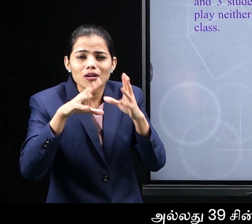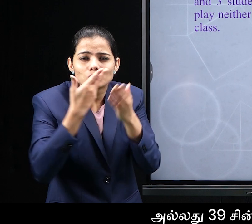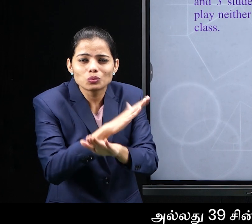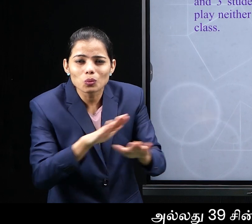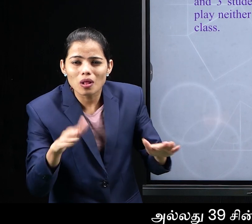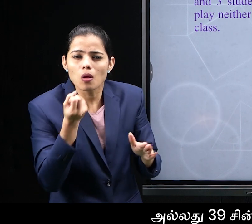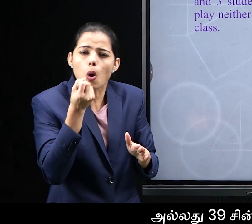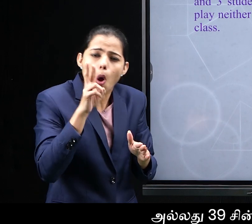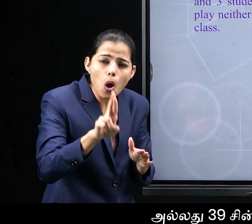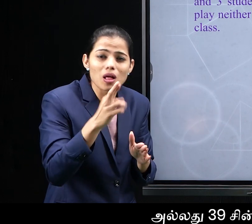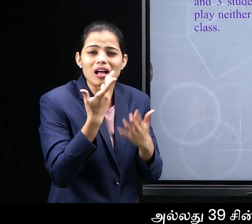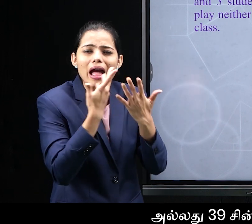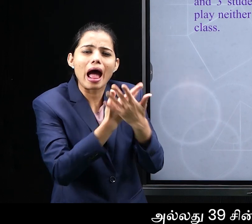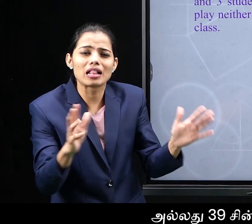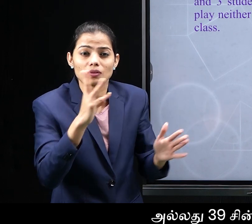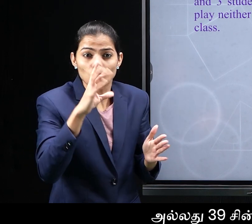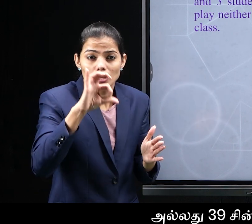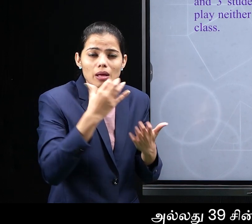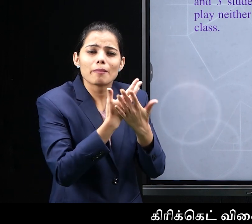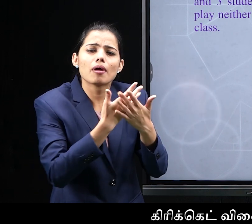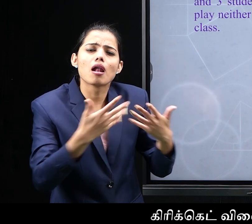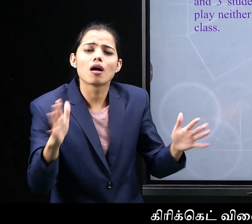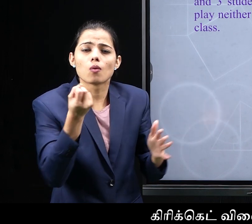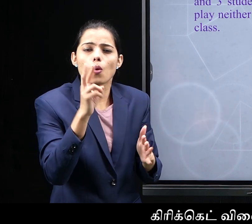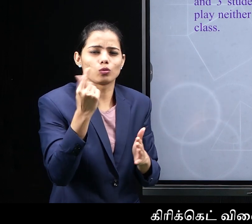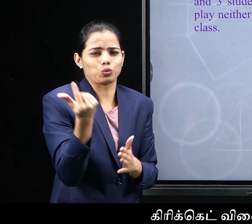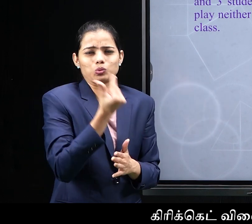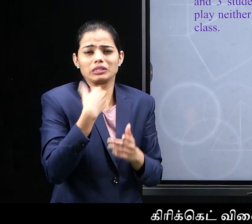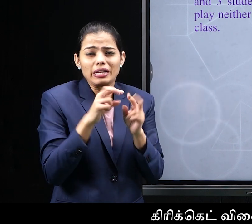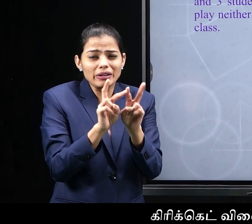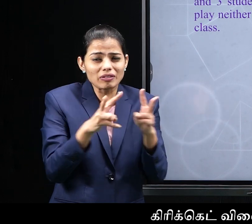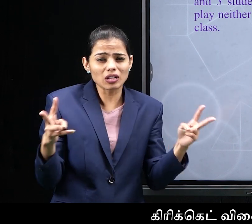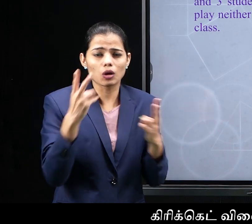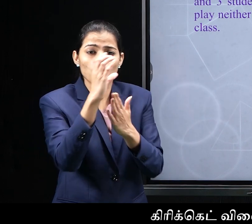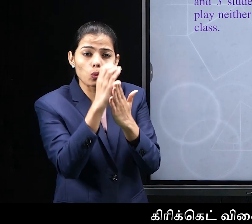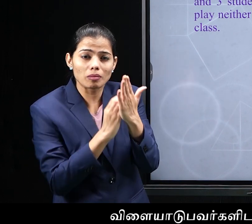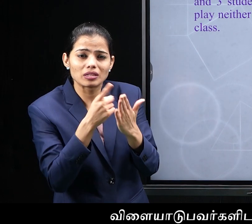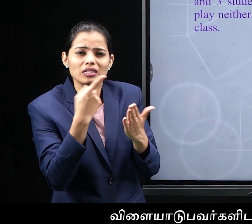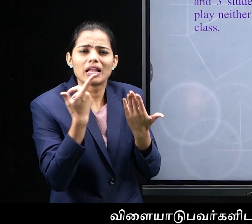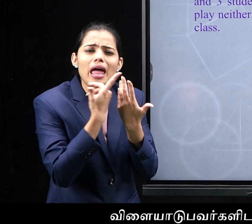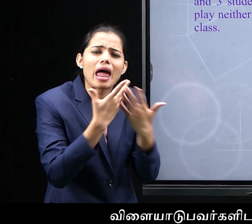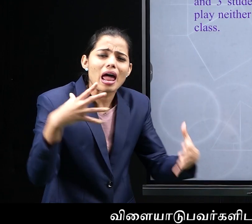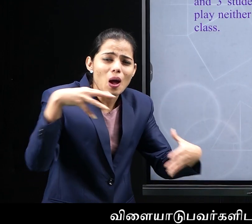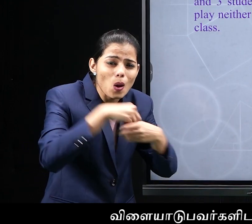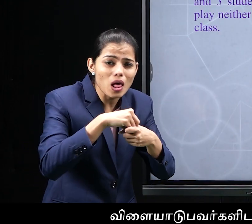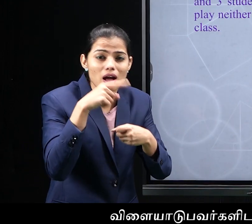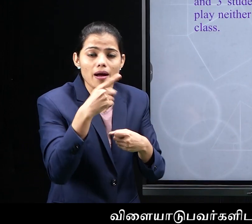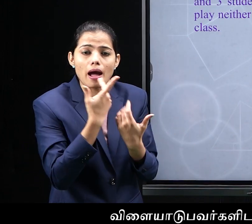அல்லது 39 சின்னங்களை வரையவோ, கிரிக்கெட் விளையாடுபவர்களை கைப்பந்து விளையாடுபவர்களிடமிருந்து வேறுபடுத்தி